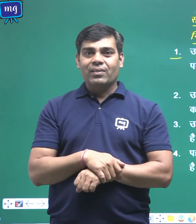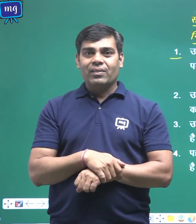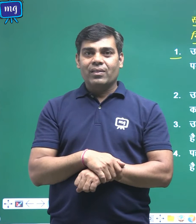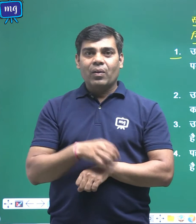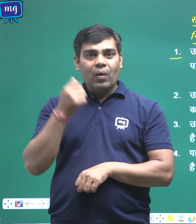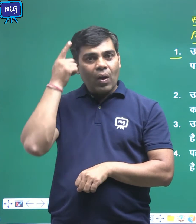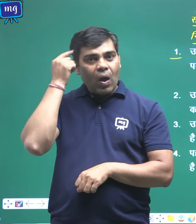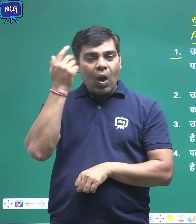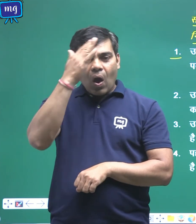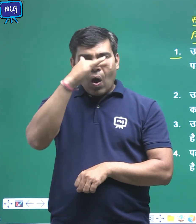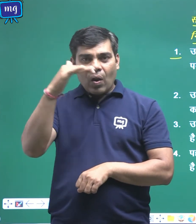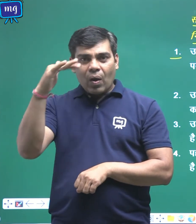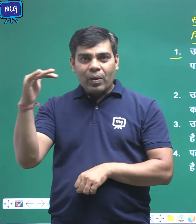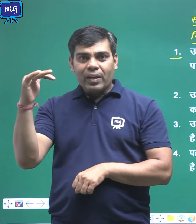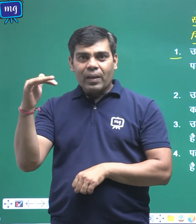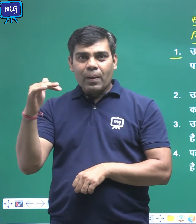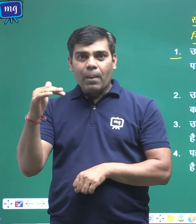अरावली पर्वतमाला के